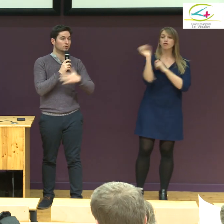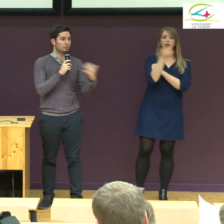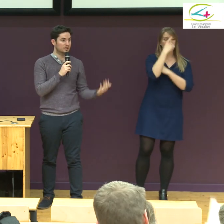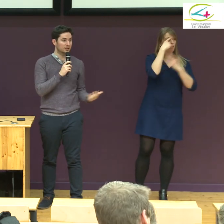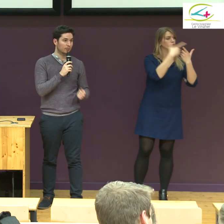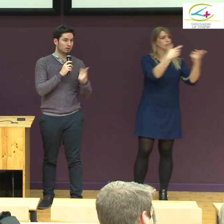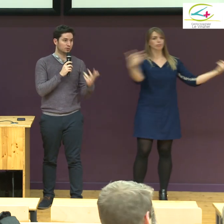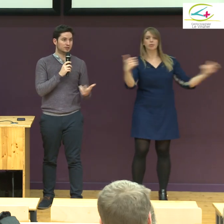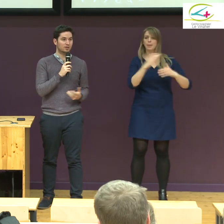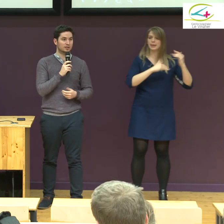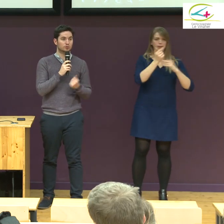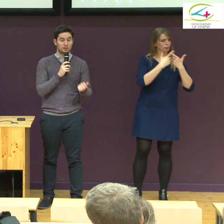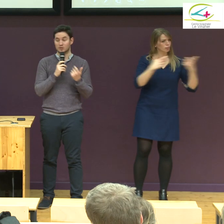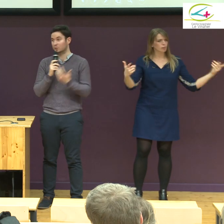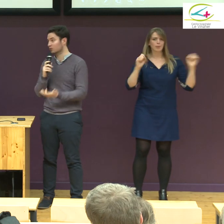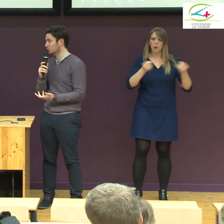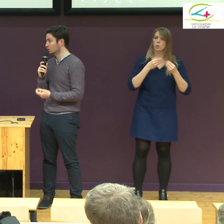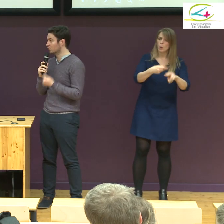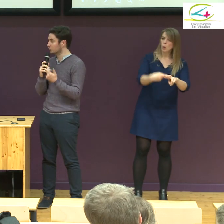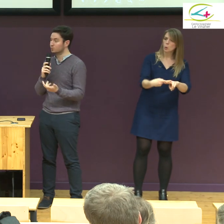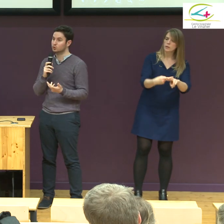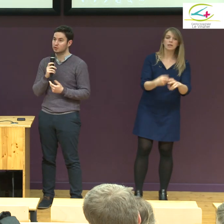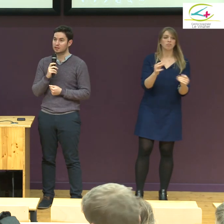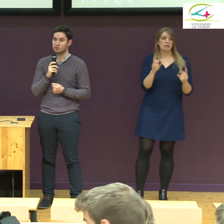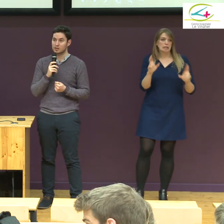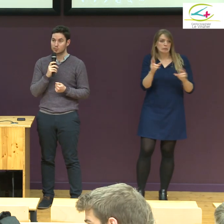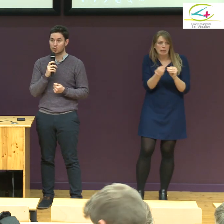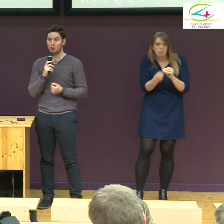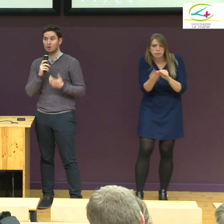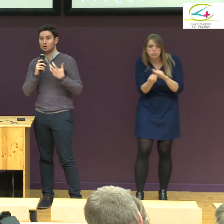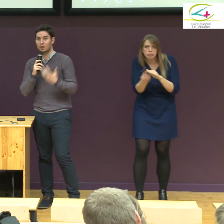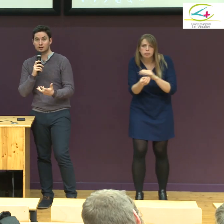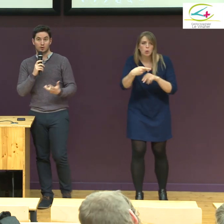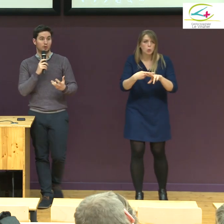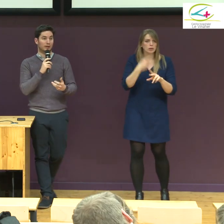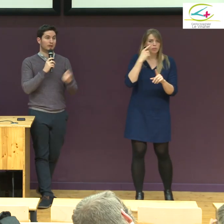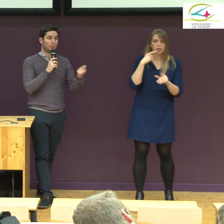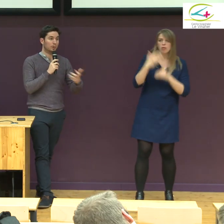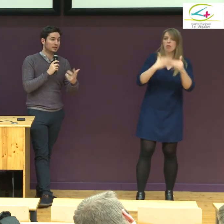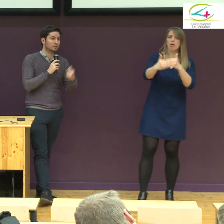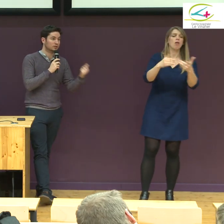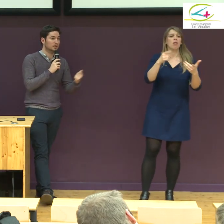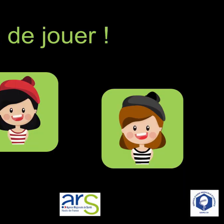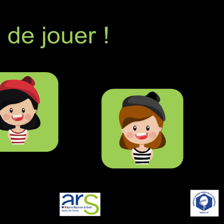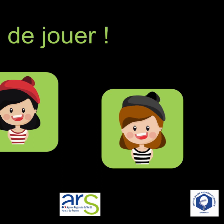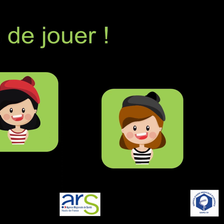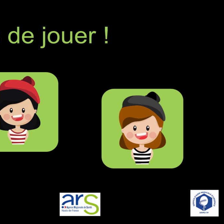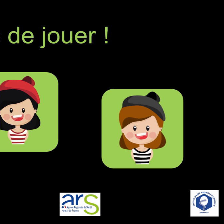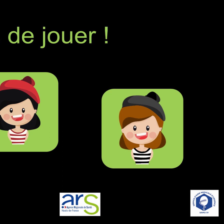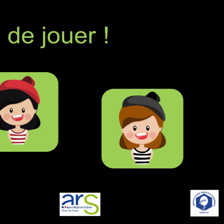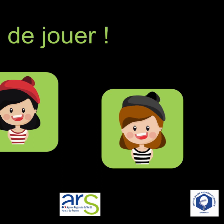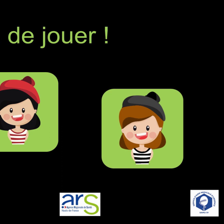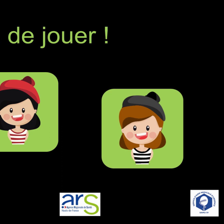soit votre métier, vous puissiez avoir des outils. On espère que vous en donnez quelques-uns pour être les premiers sentinelles peut-être